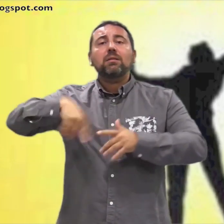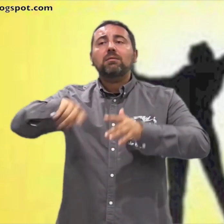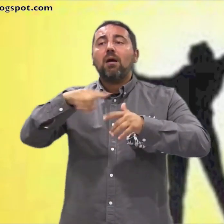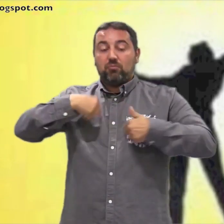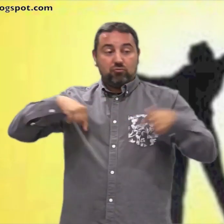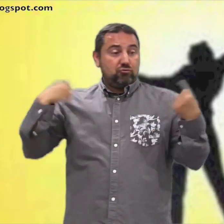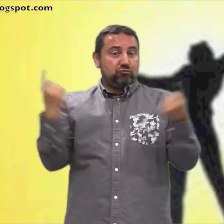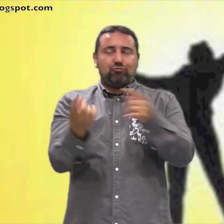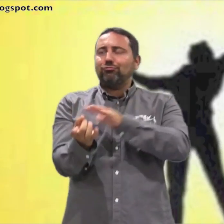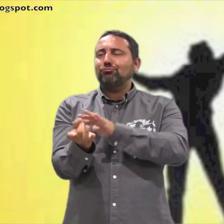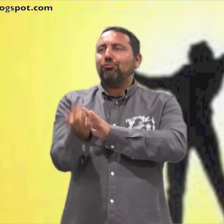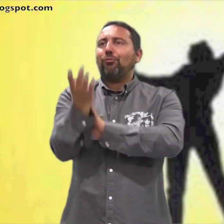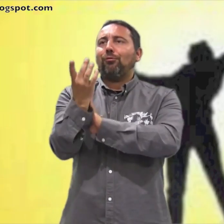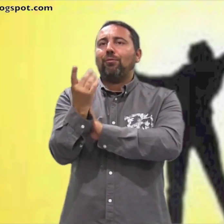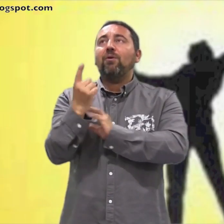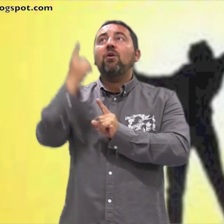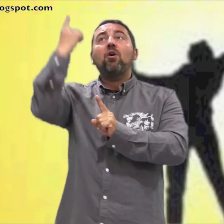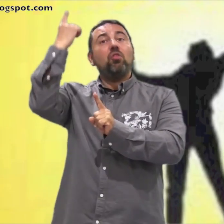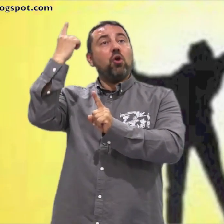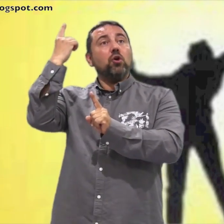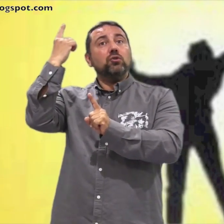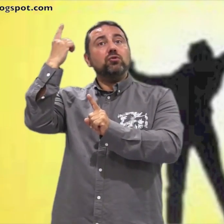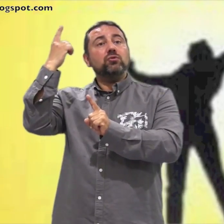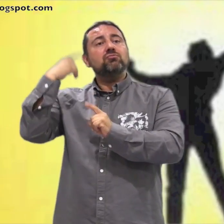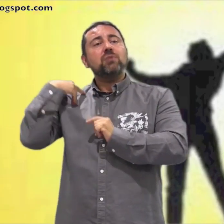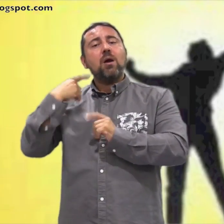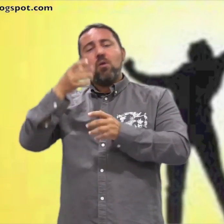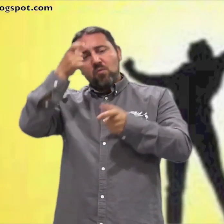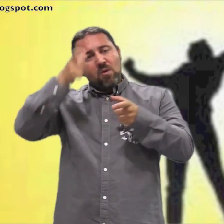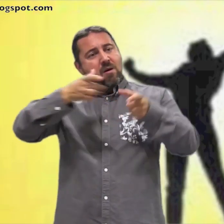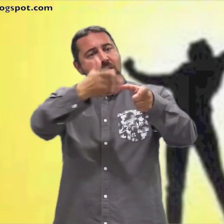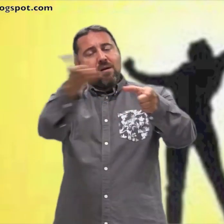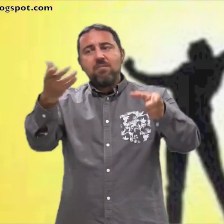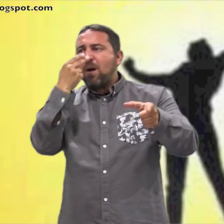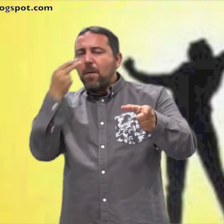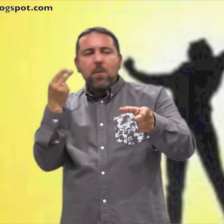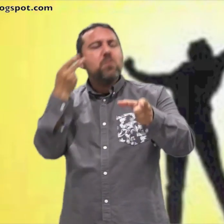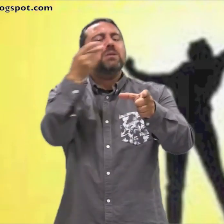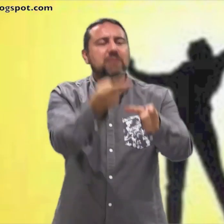Un gran profeta ha surgido entre nosotros. Dios ha visitado a su pueblo.